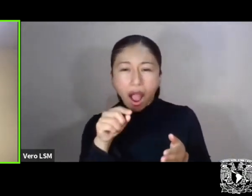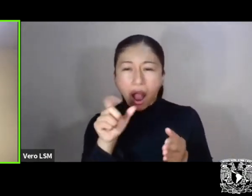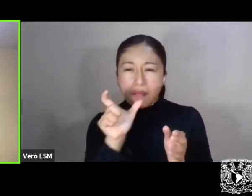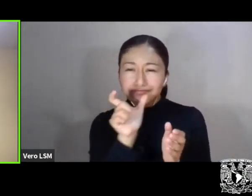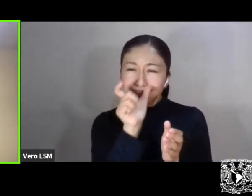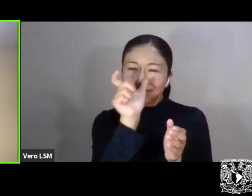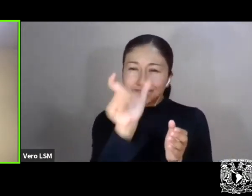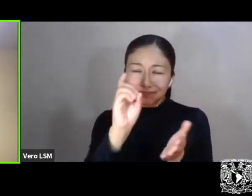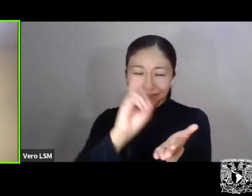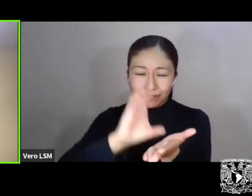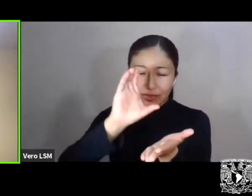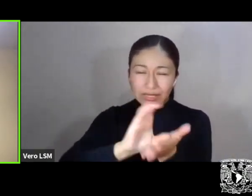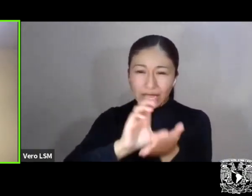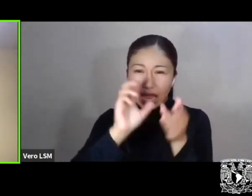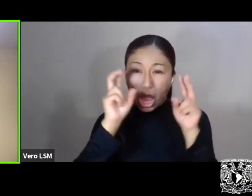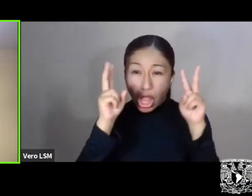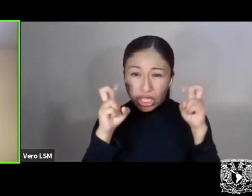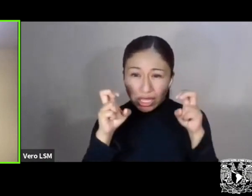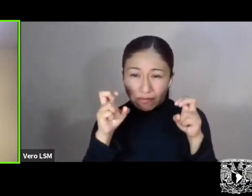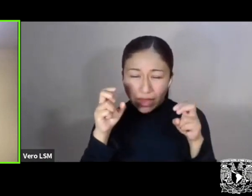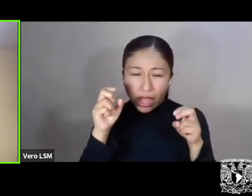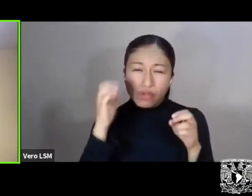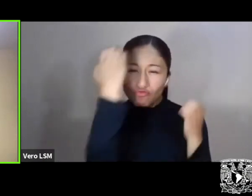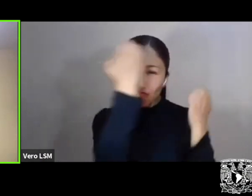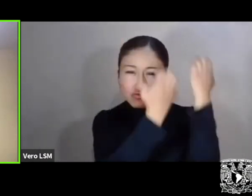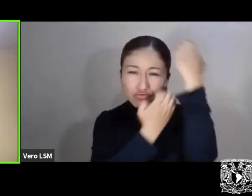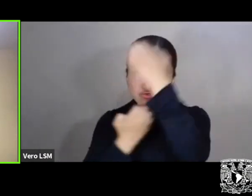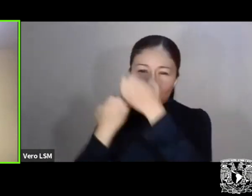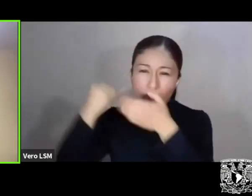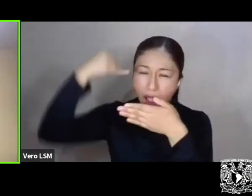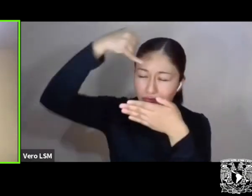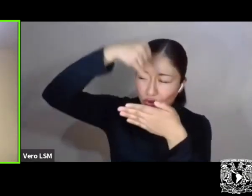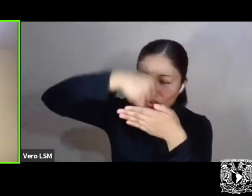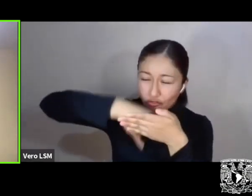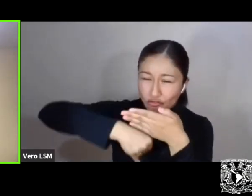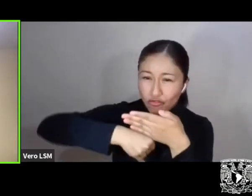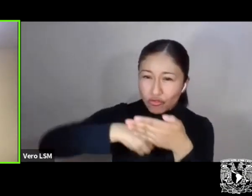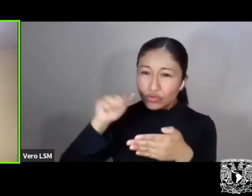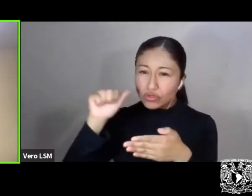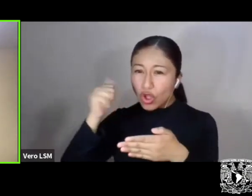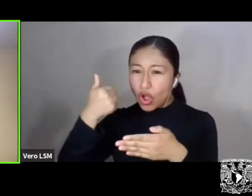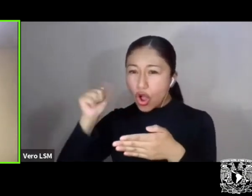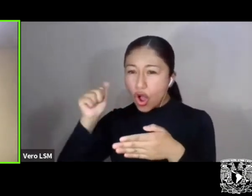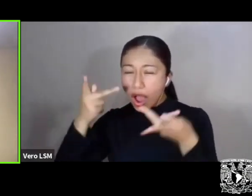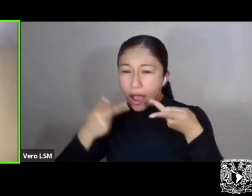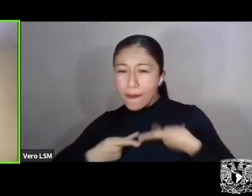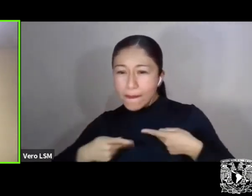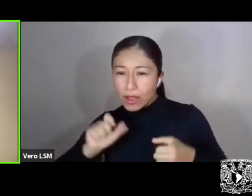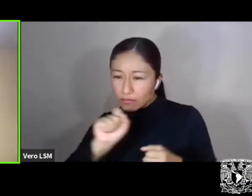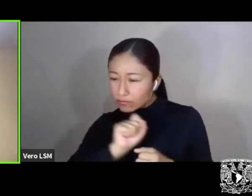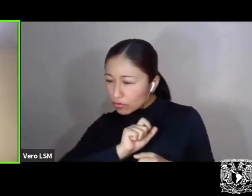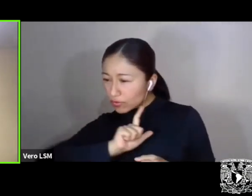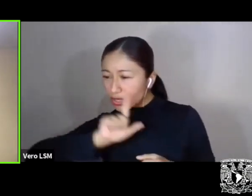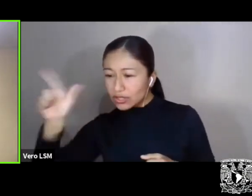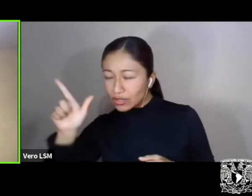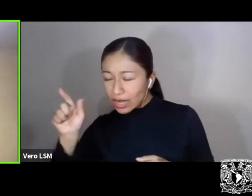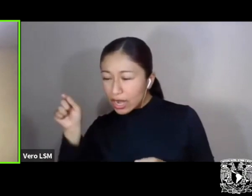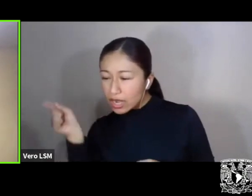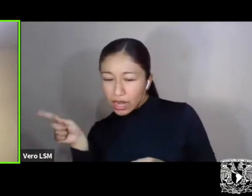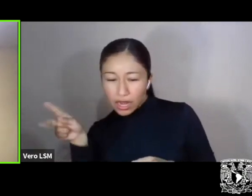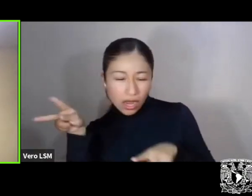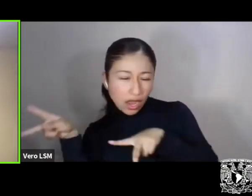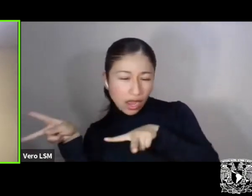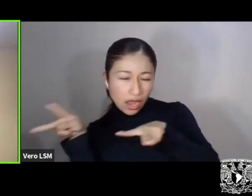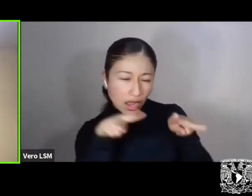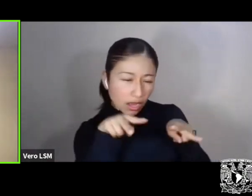conocimiento desde otros campos, desde otras profesiones que nos permitan tener